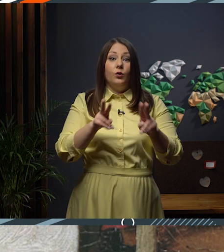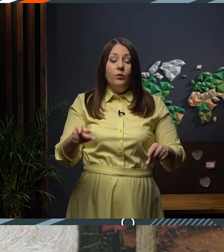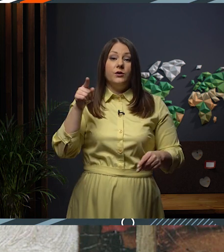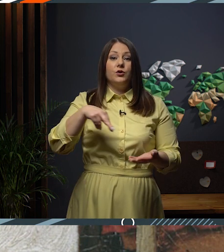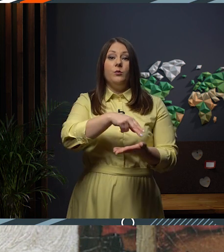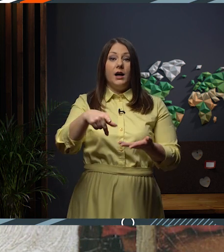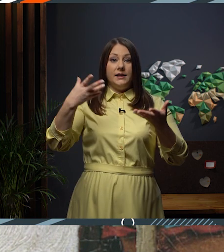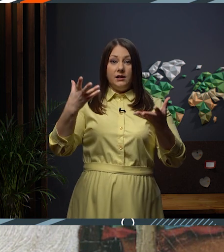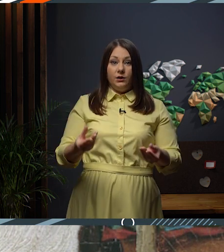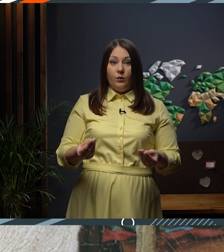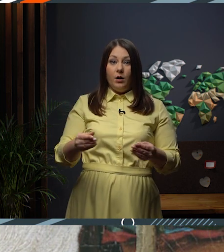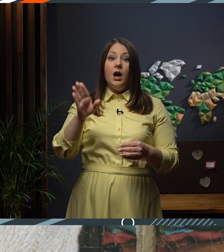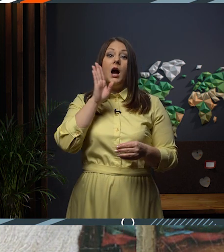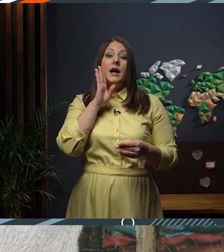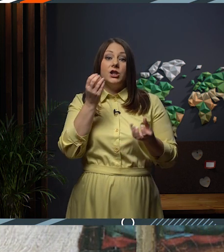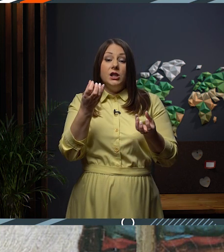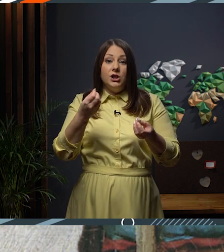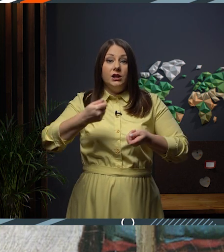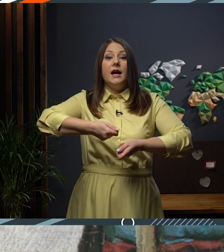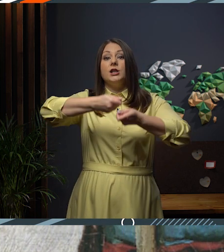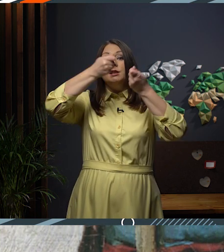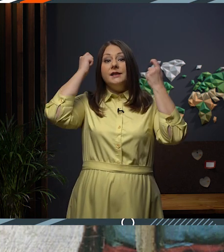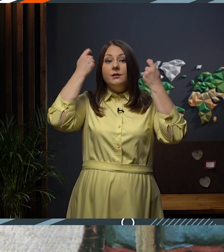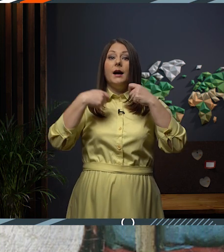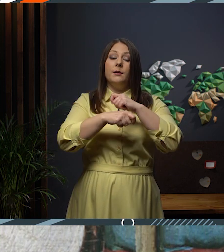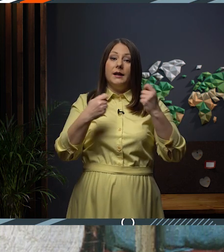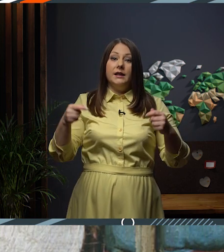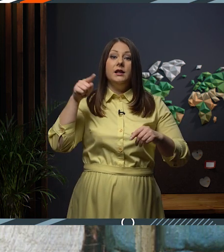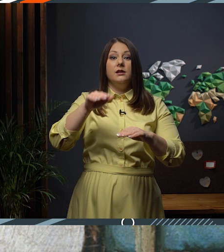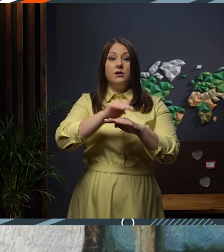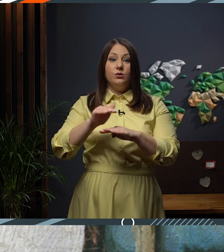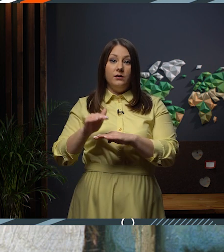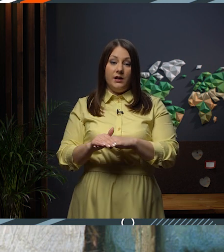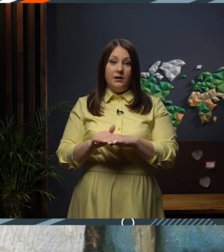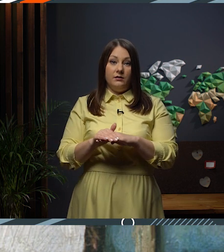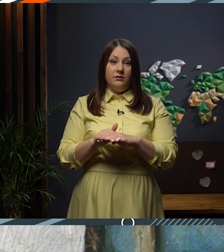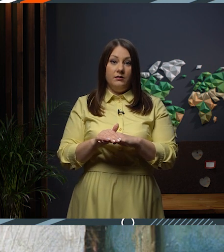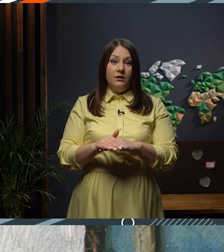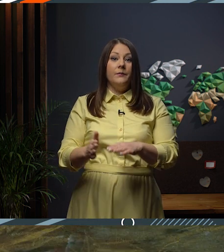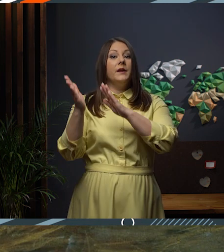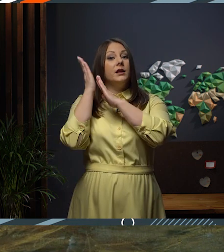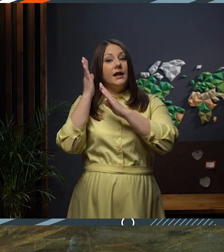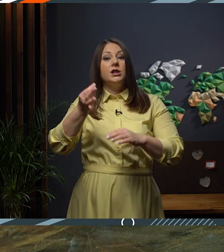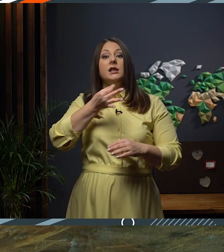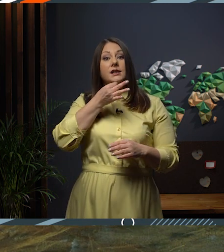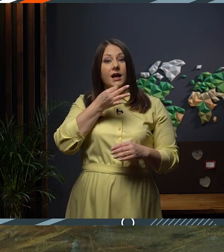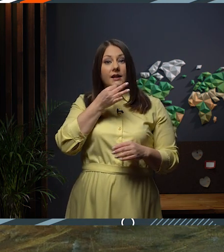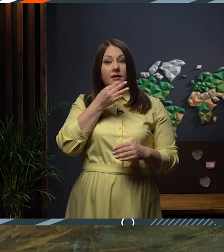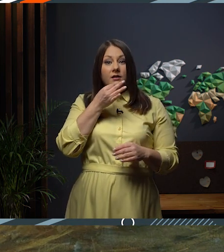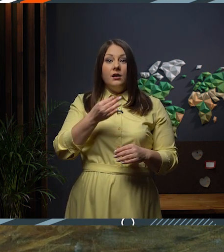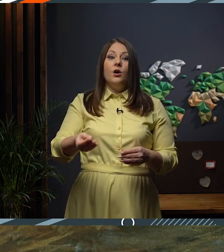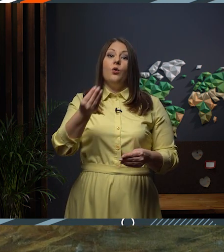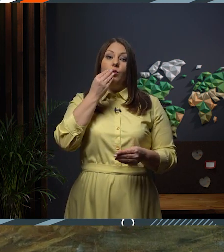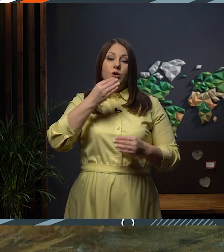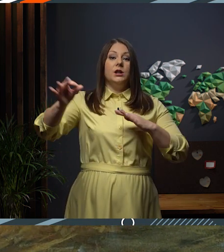Спали в том же, в чем и ходили днем. А женщины даже не снимали платки из-за суеверий. Ложились